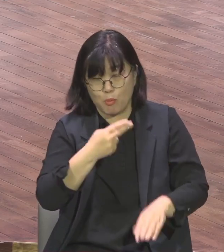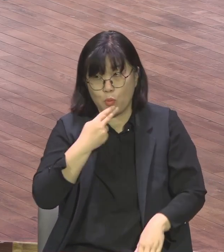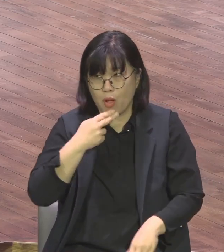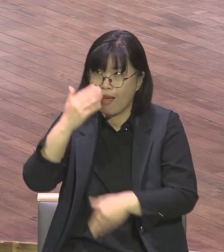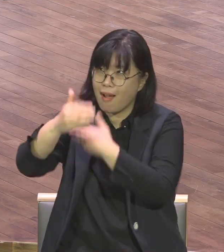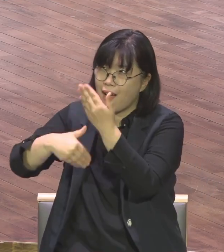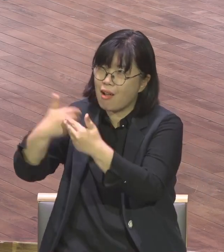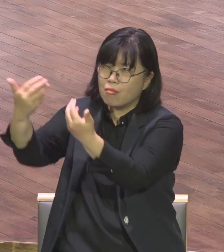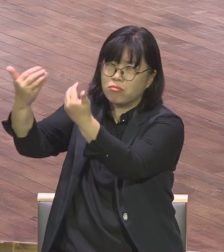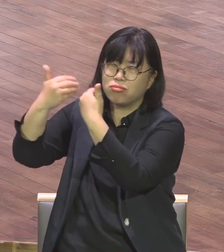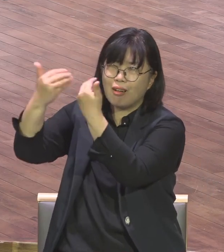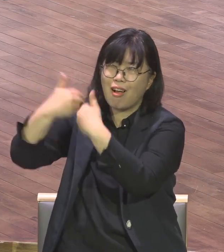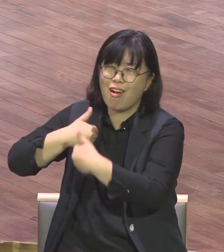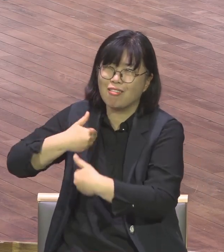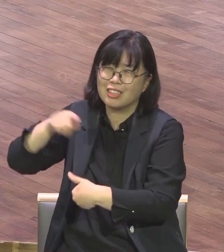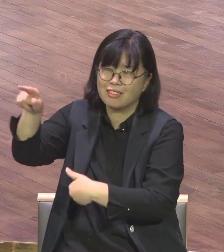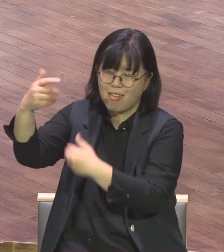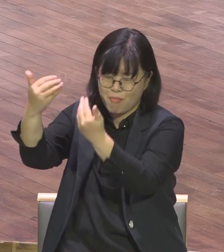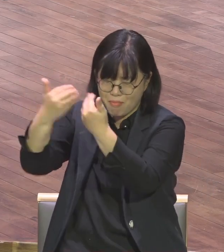전도하기라 그치지 아니하니라.